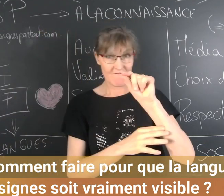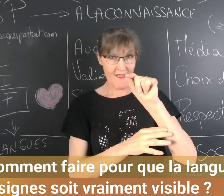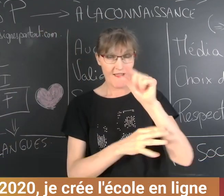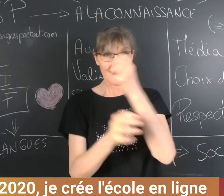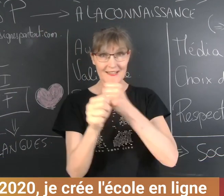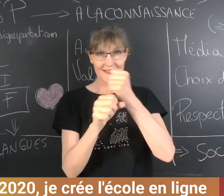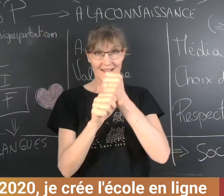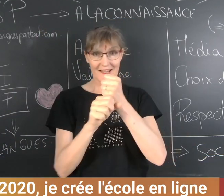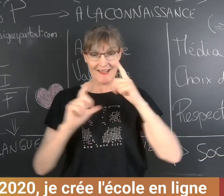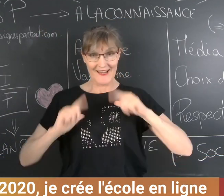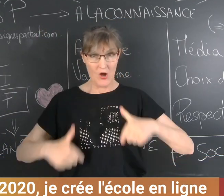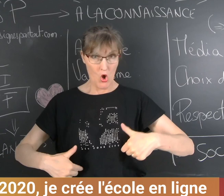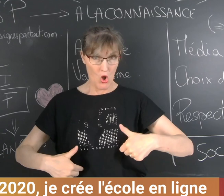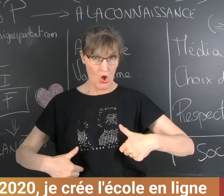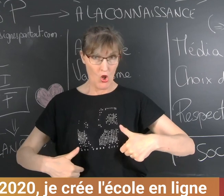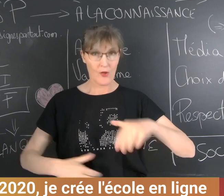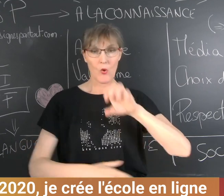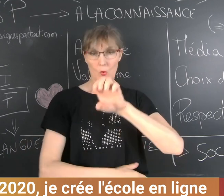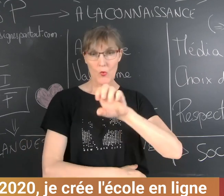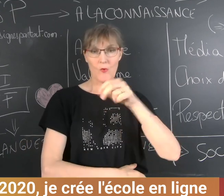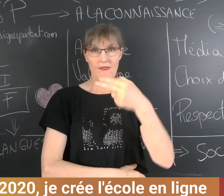Donc en 2020, je crée l'école en ligne,